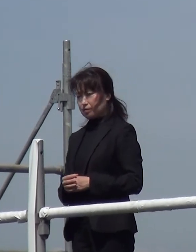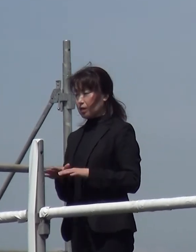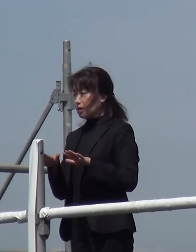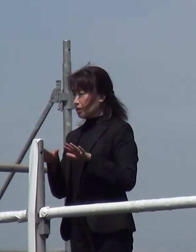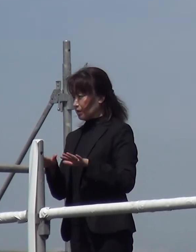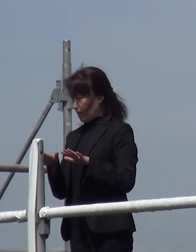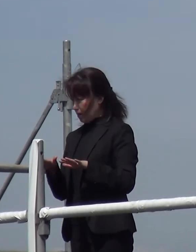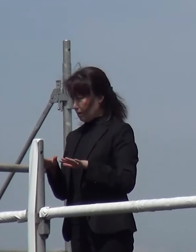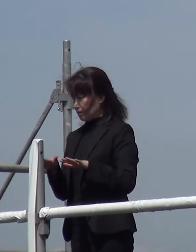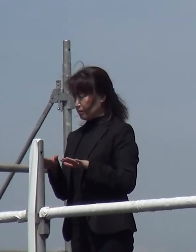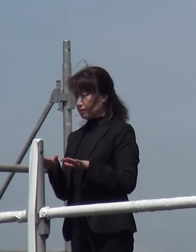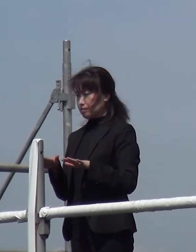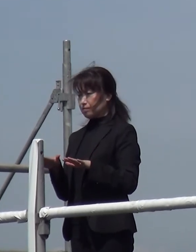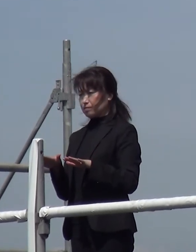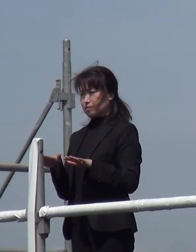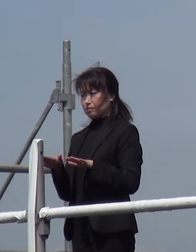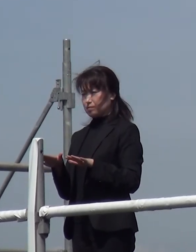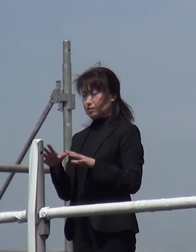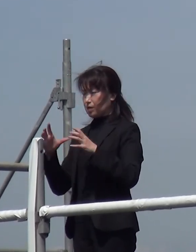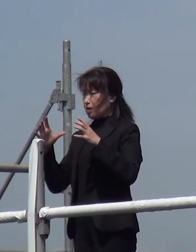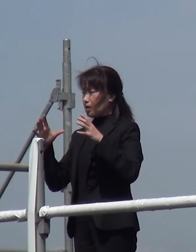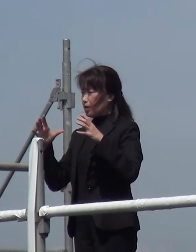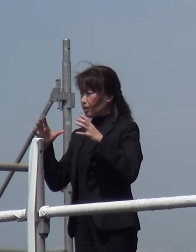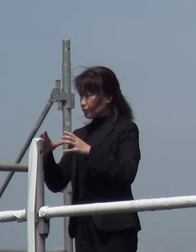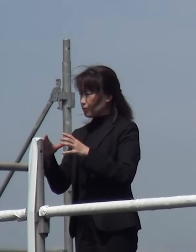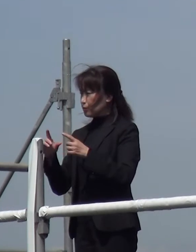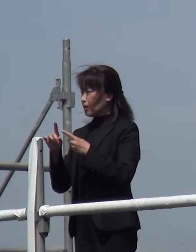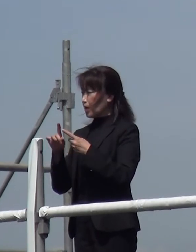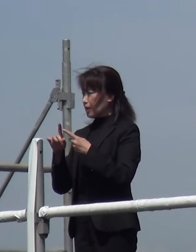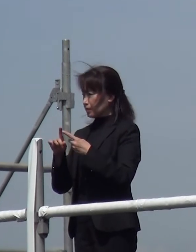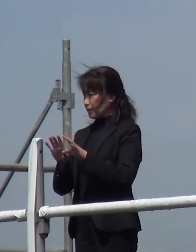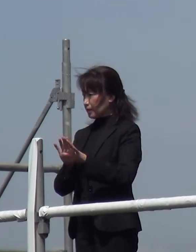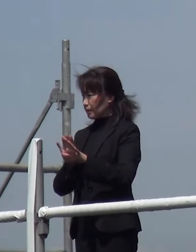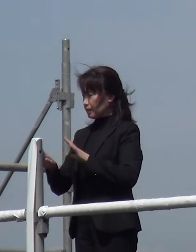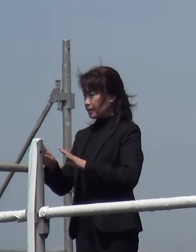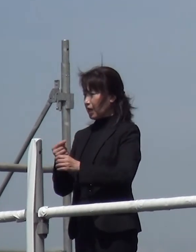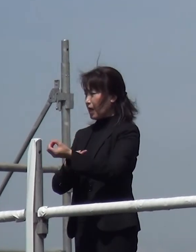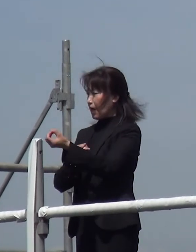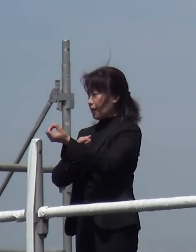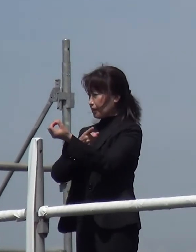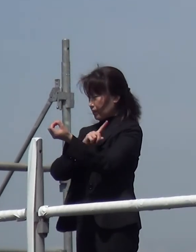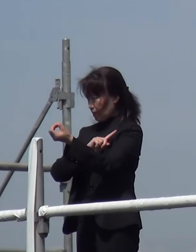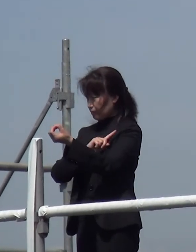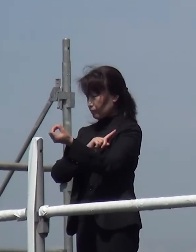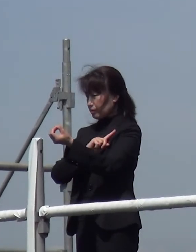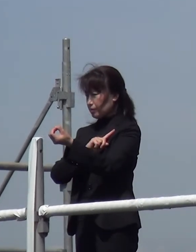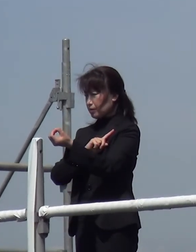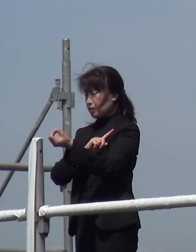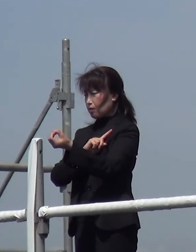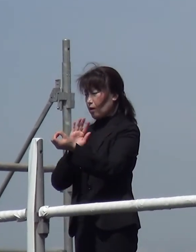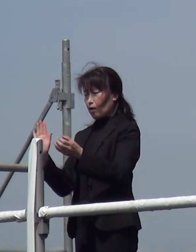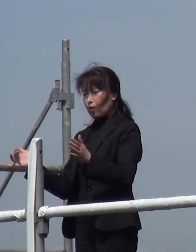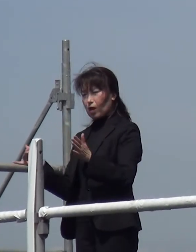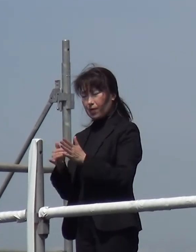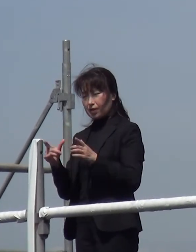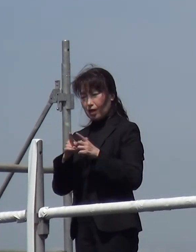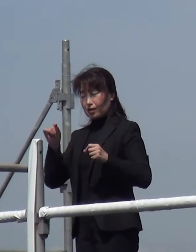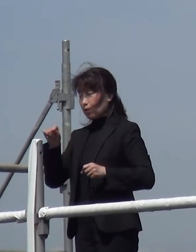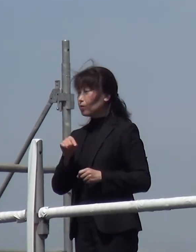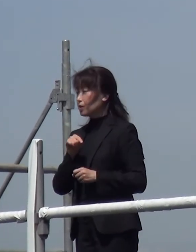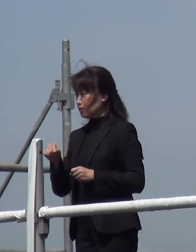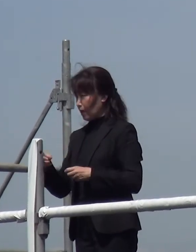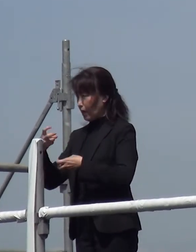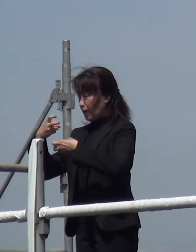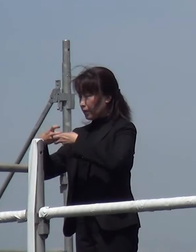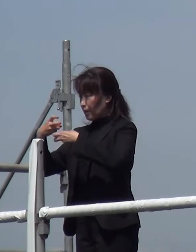今集団自衛権というものを、これまで日本人は